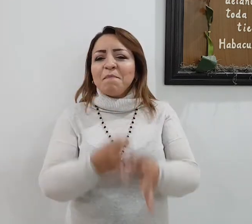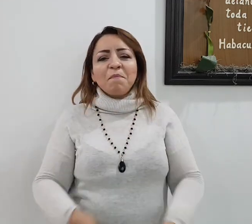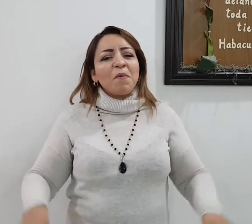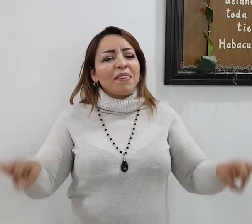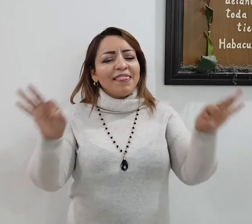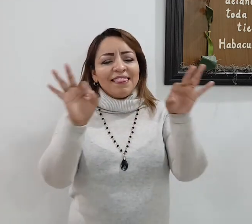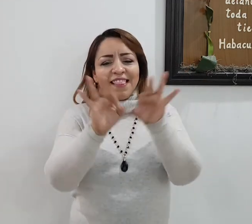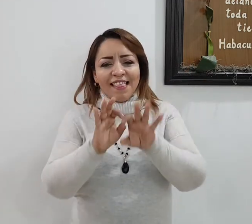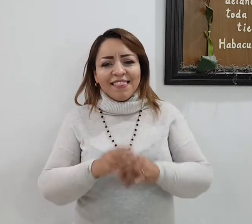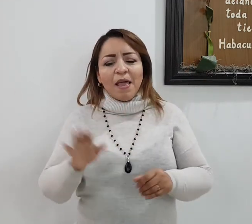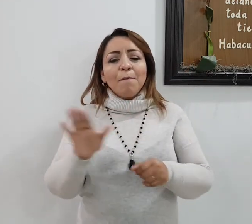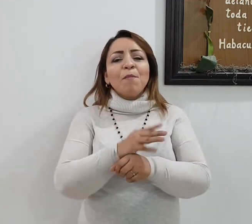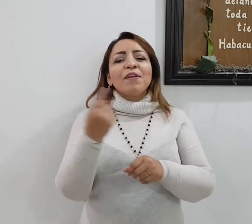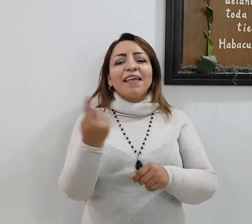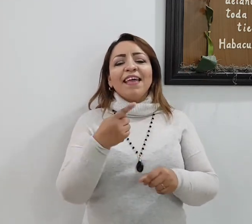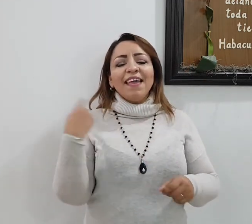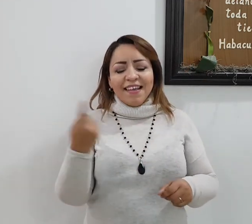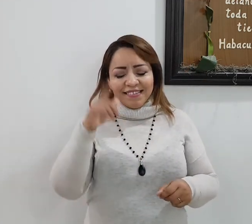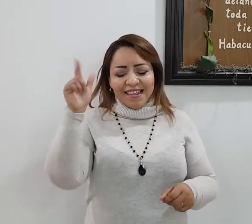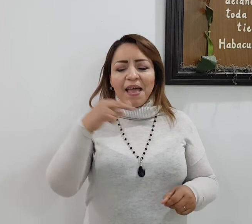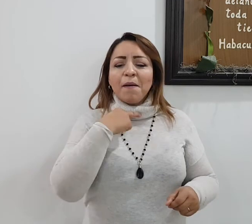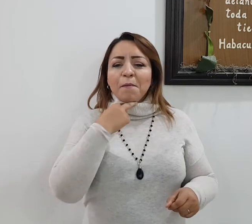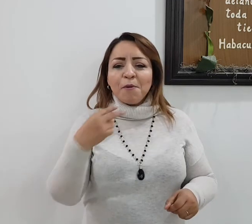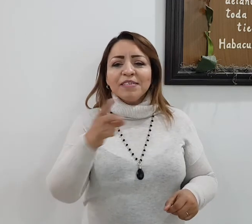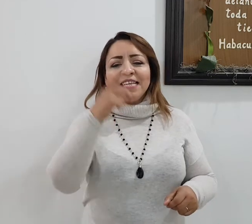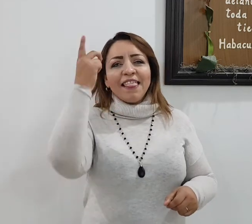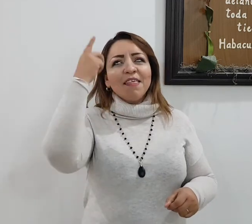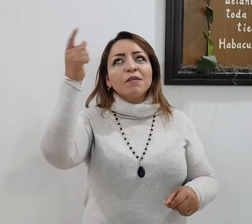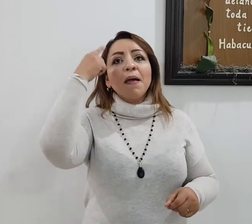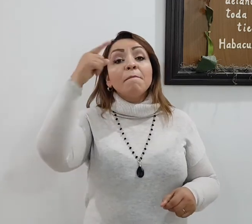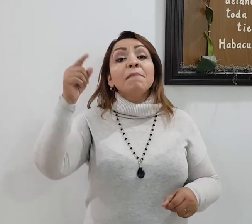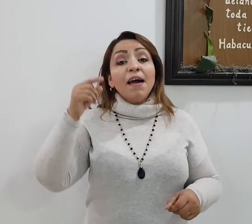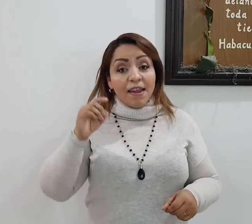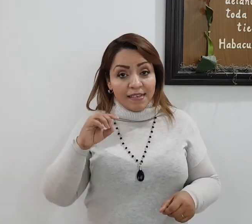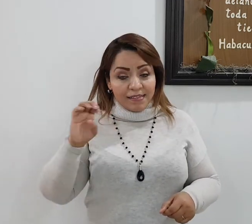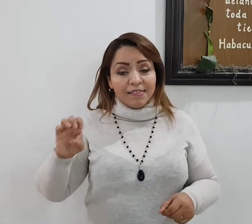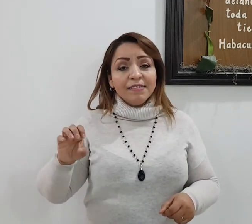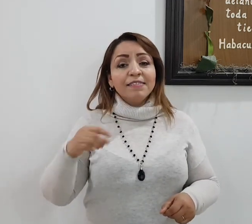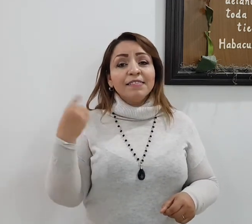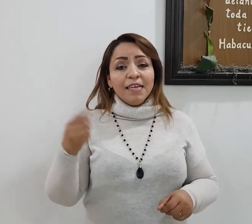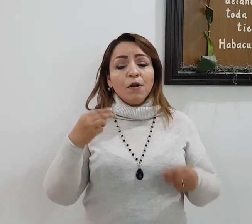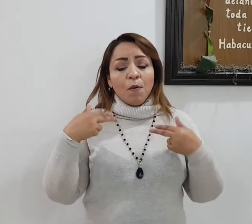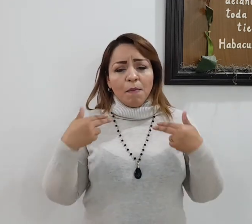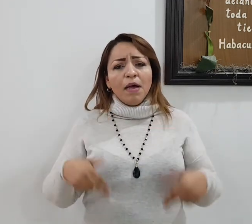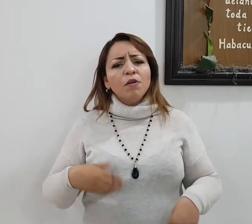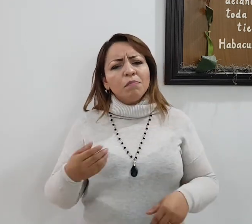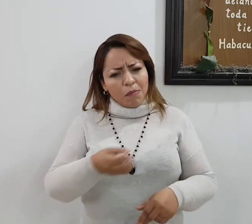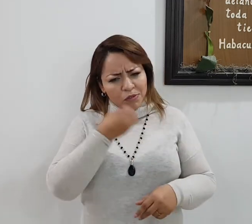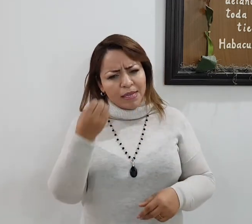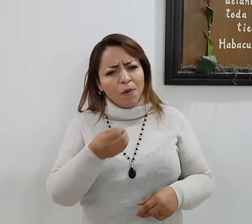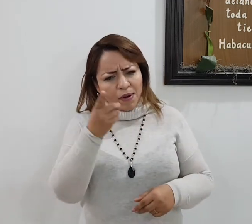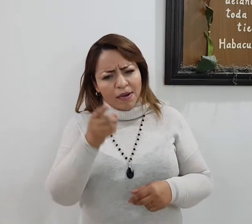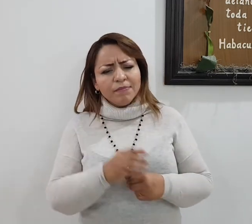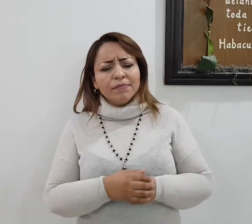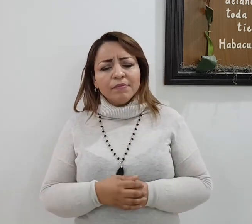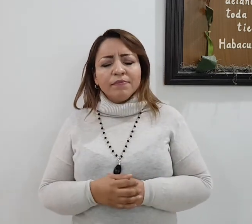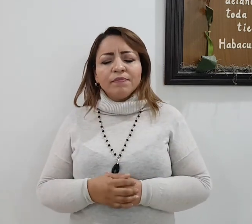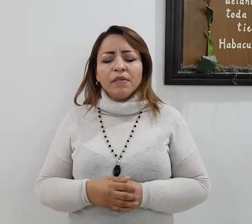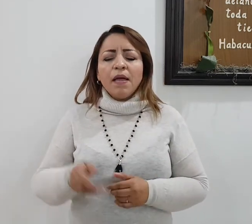es la voz de Dios para el ser humano. ¿Quiere orar conmigo, hermano? Padre, muchas gracias por darnos